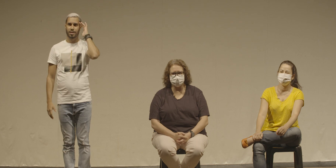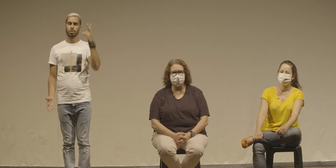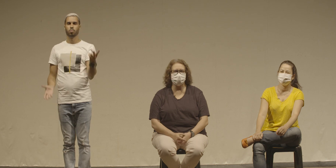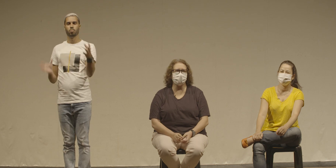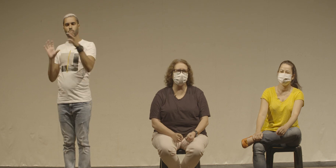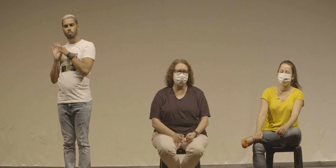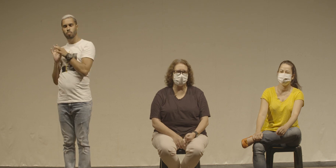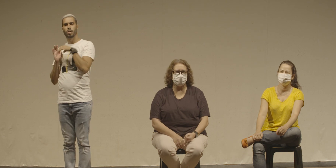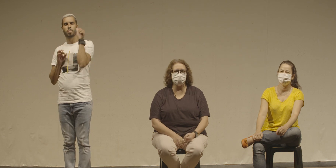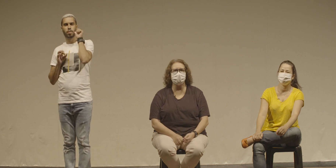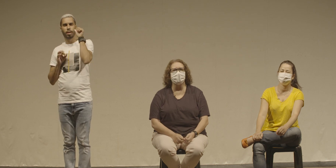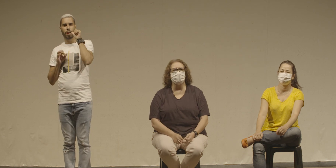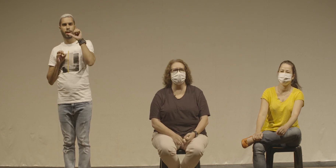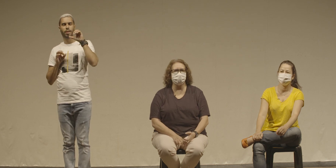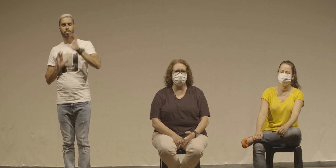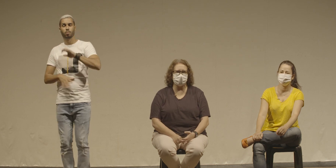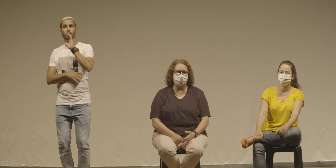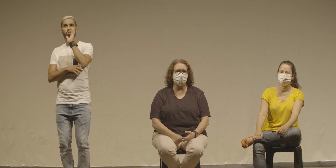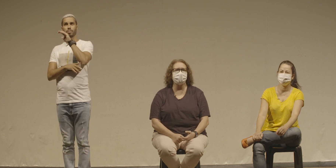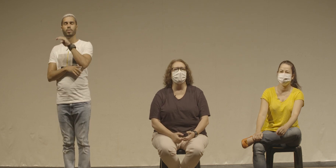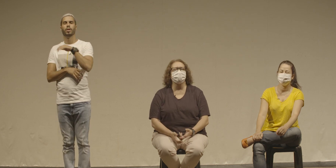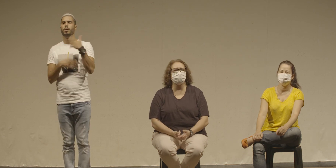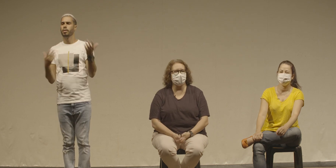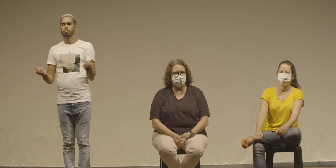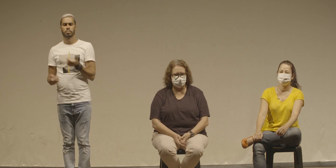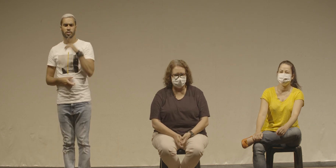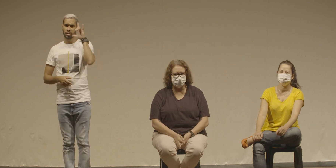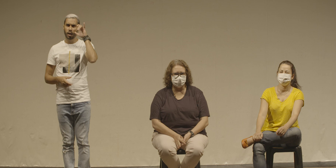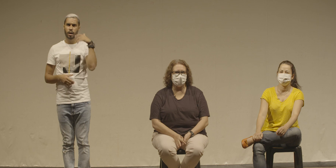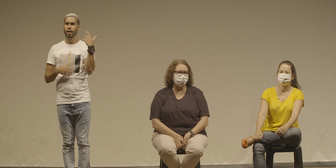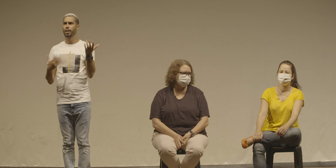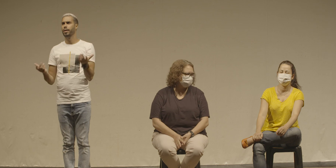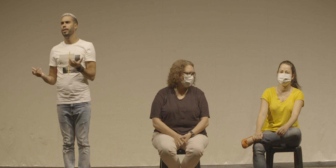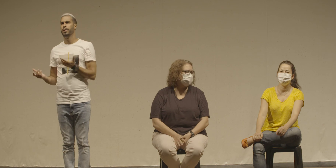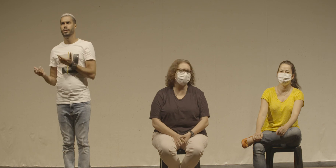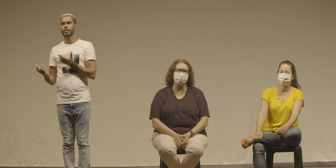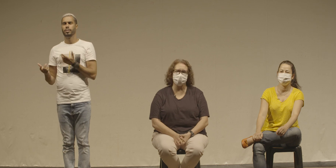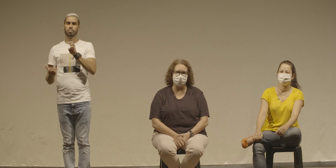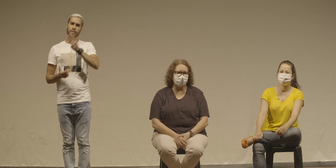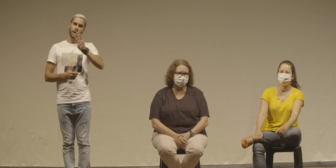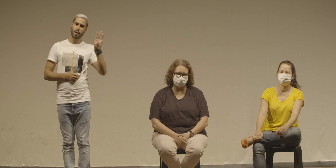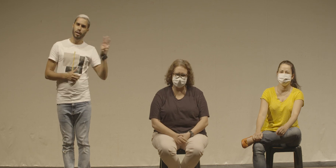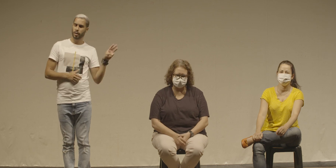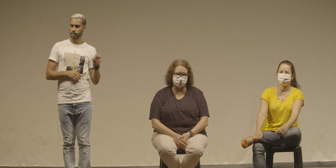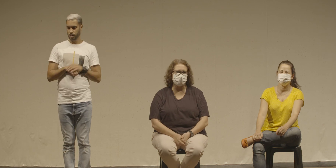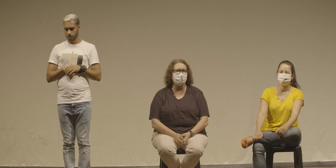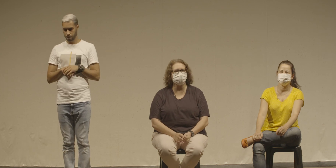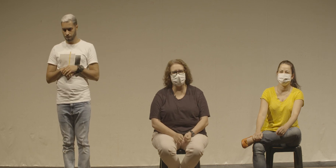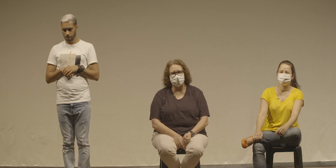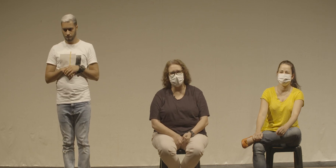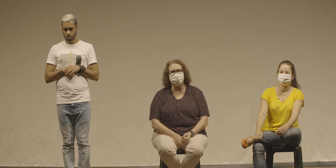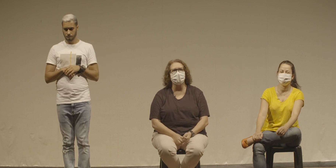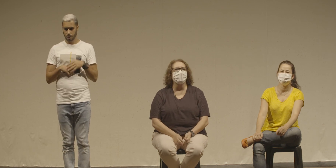à Sexta, seja no site, seja no Instagram, seja na equipe nossa audiovisual que fez com a gente a realização desse filme,